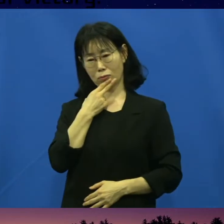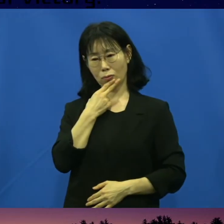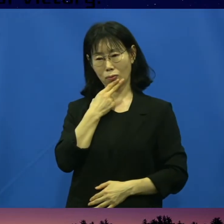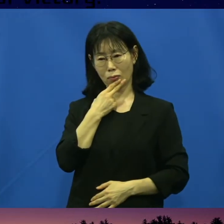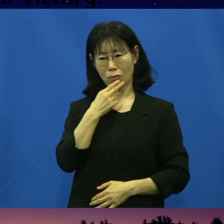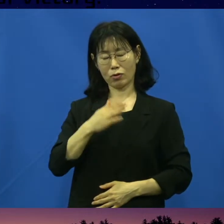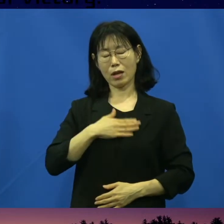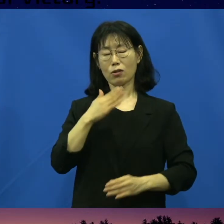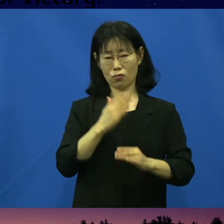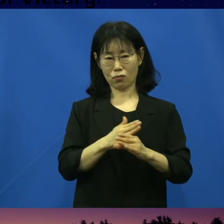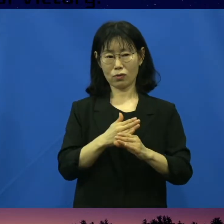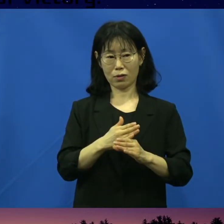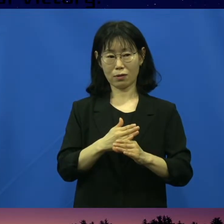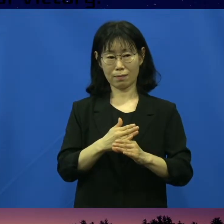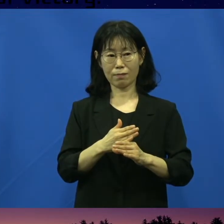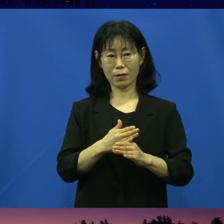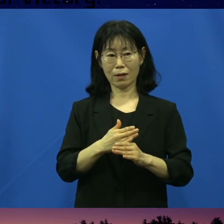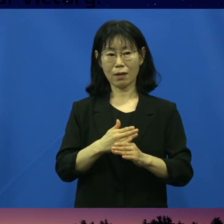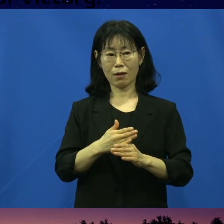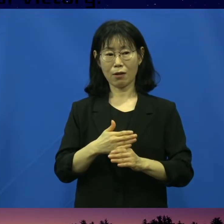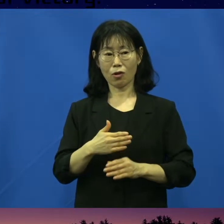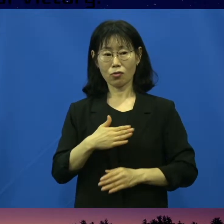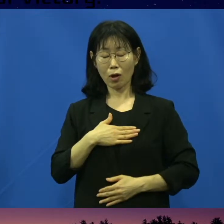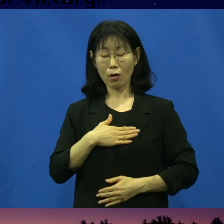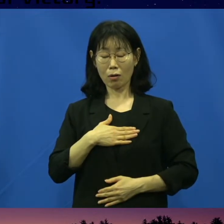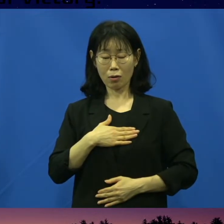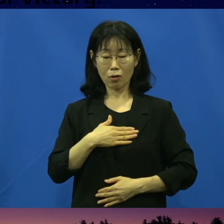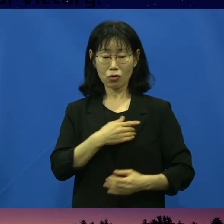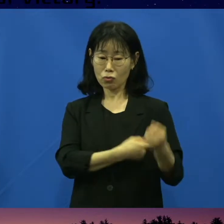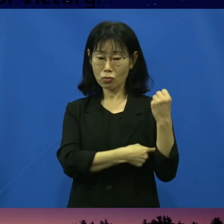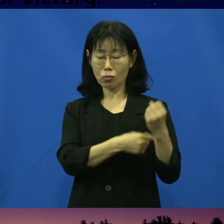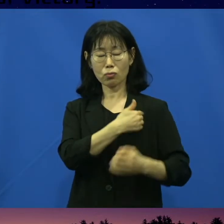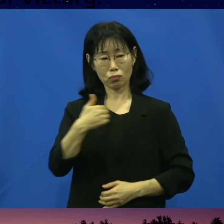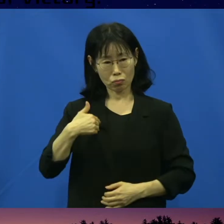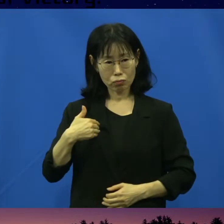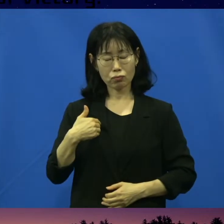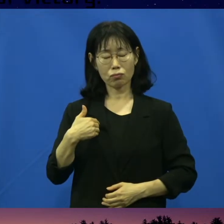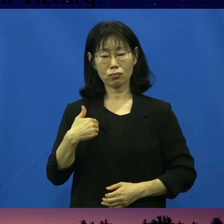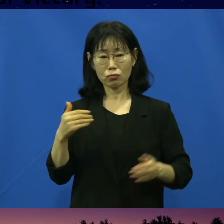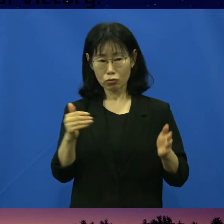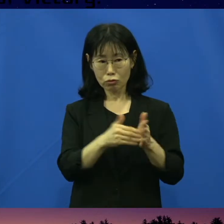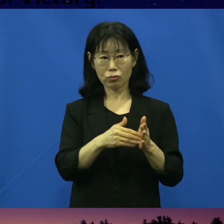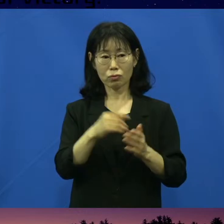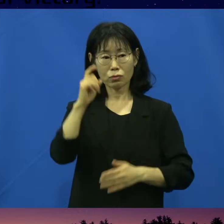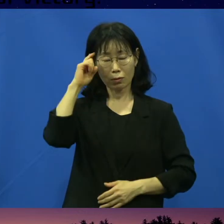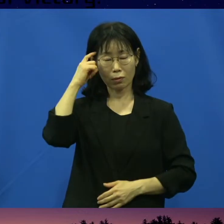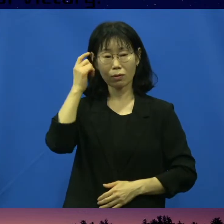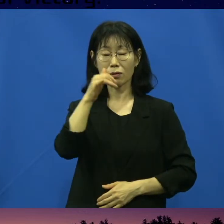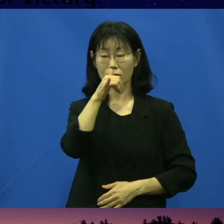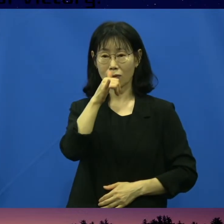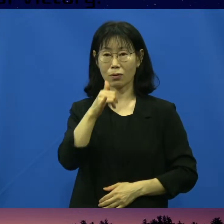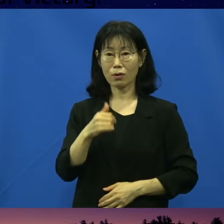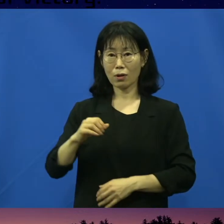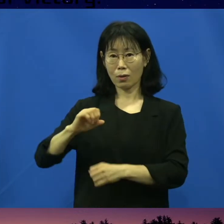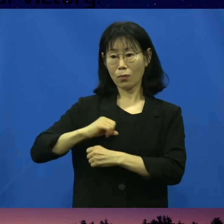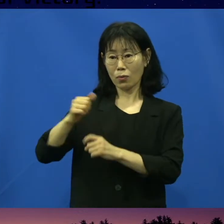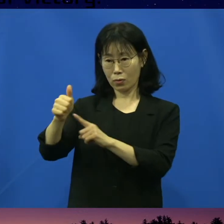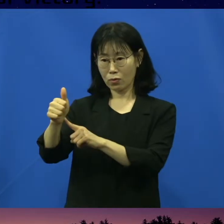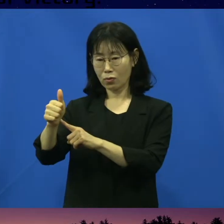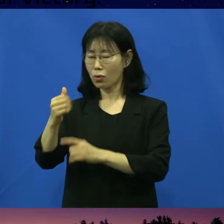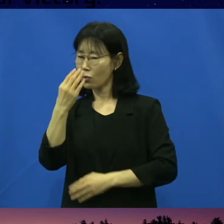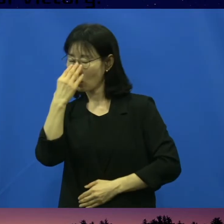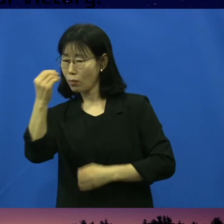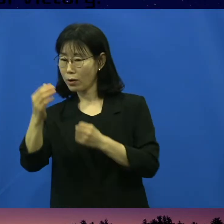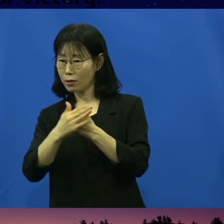하나님의 말씀을 거부해요. 튕겨버려요. 치명적이죠. 그럼 길이 없는 거죠. 그러니까 지금 나아만은 교만하니까